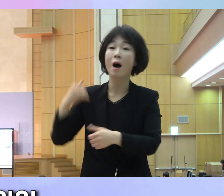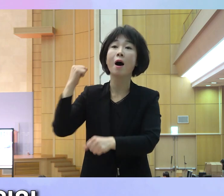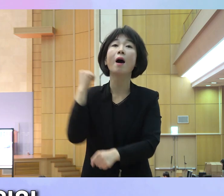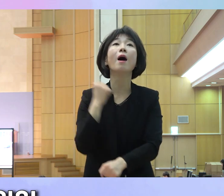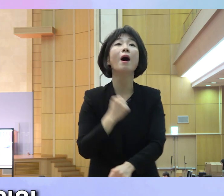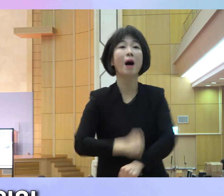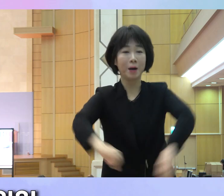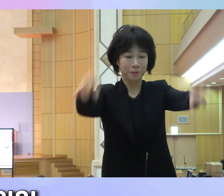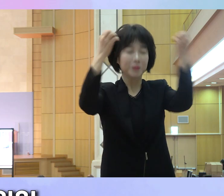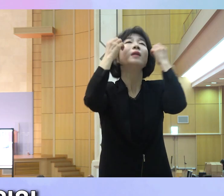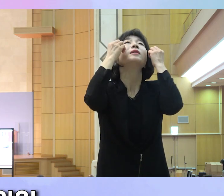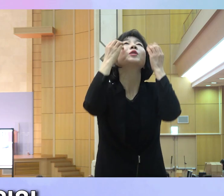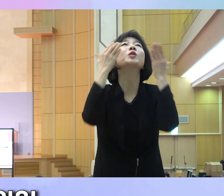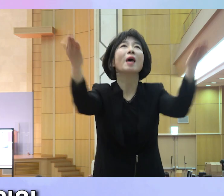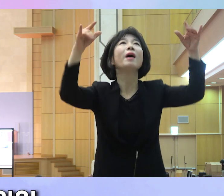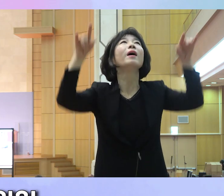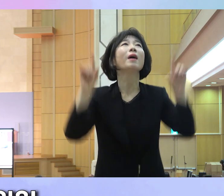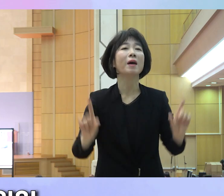가득한